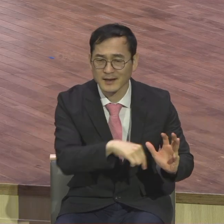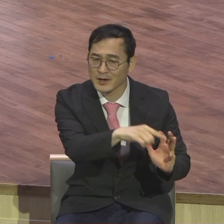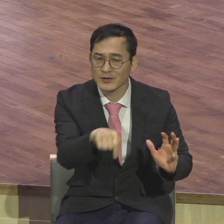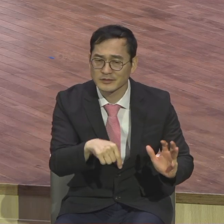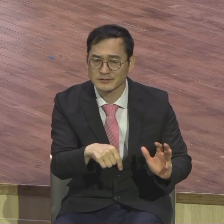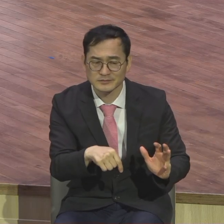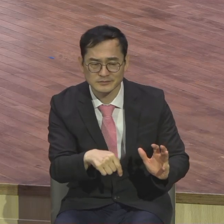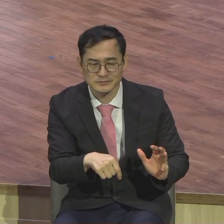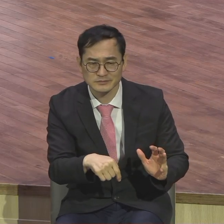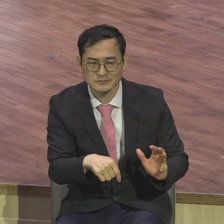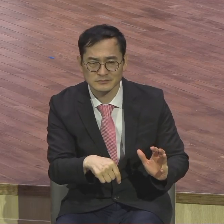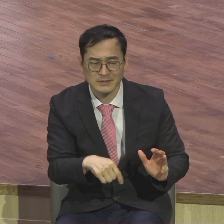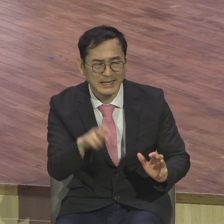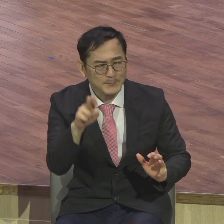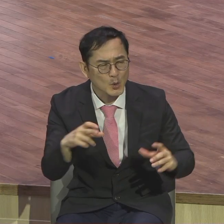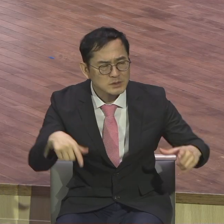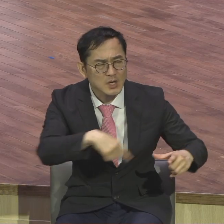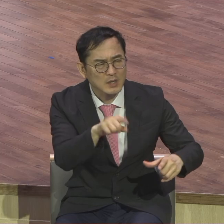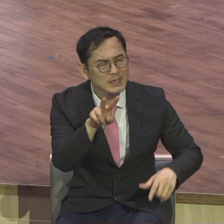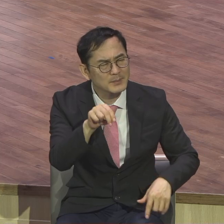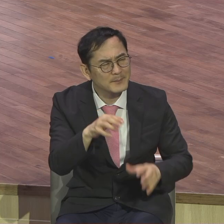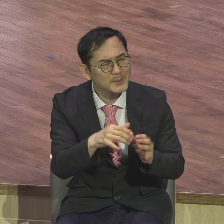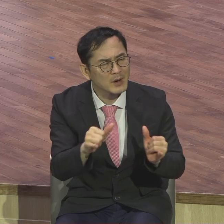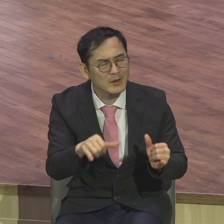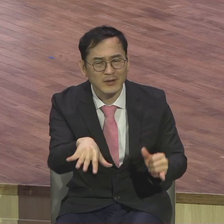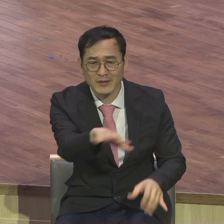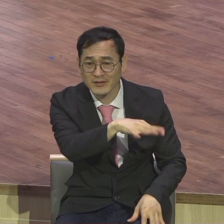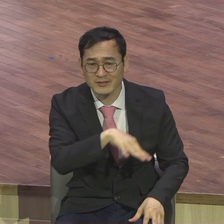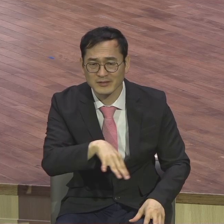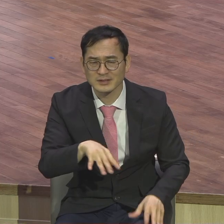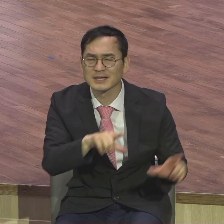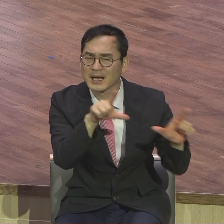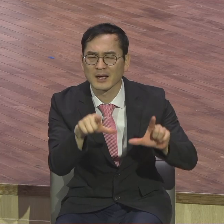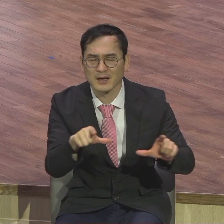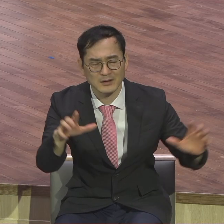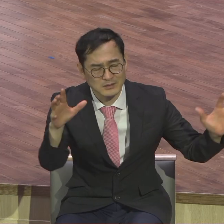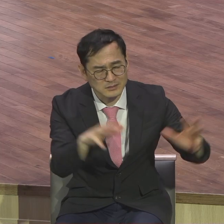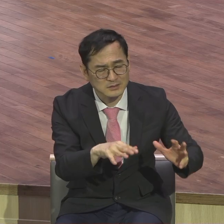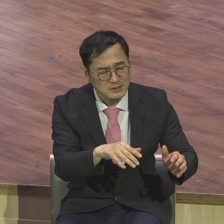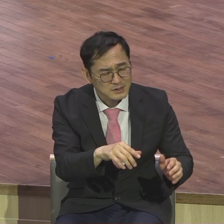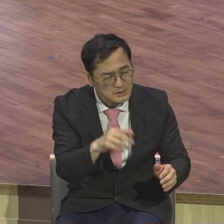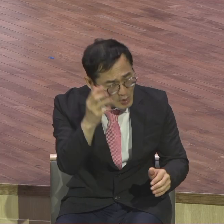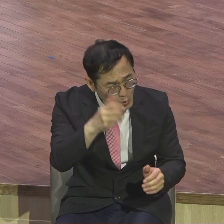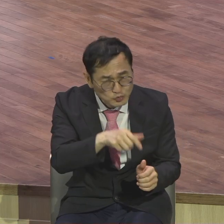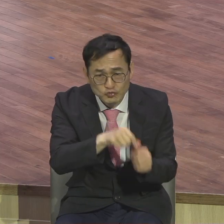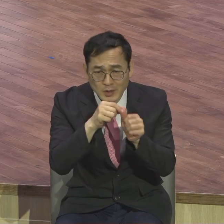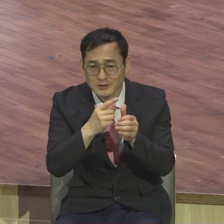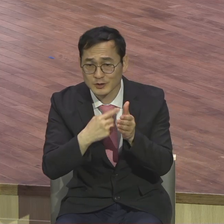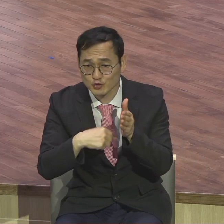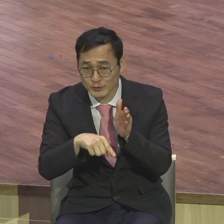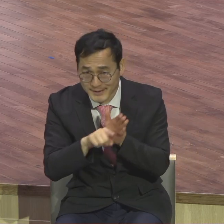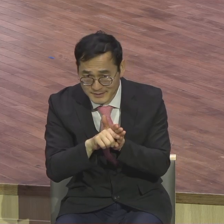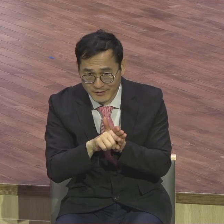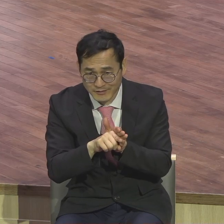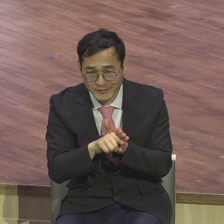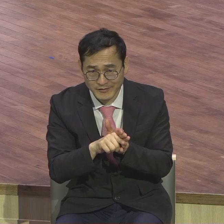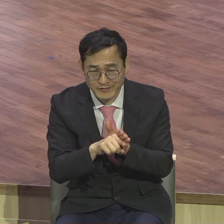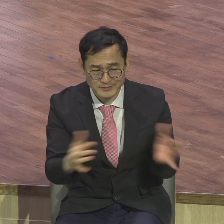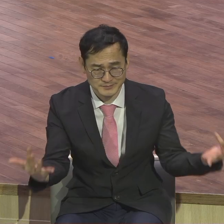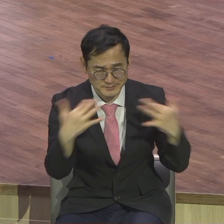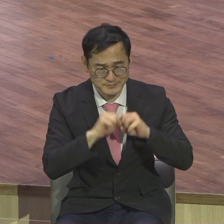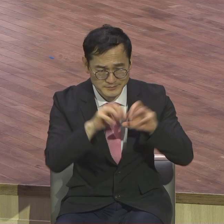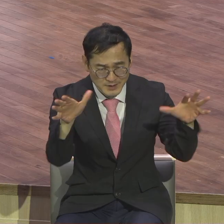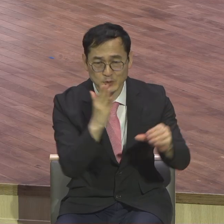김포천지 2만명이 살고 있는데 그 영원들을 구원을 위해서 그냐말로 이 플랫폼을